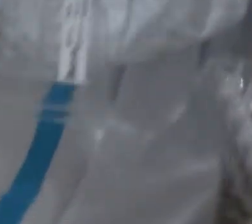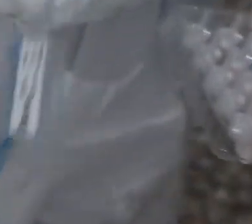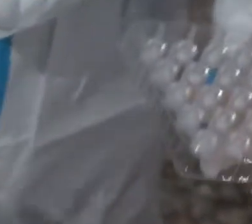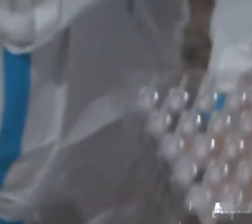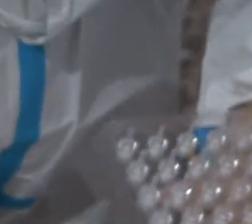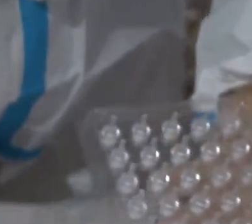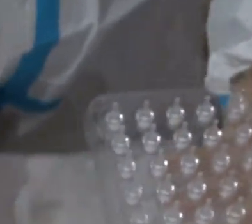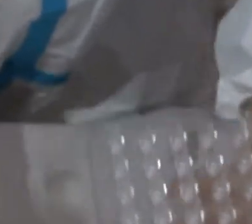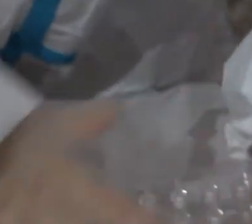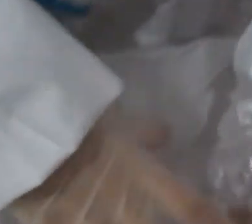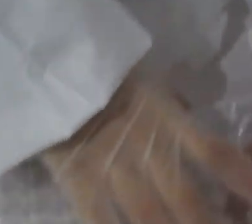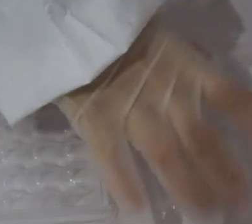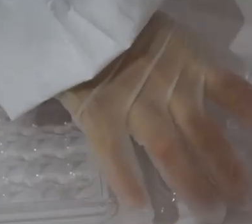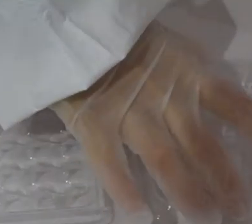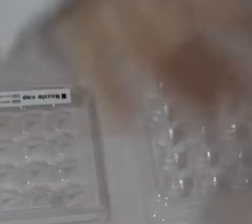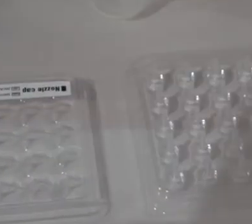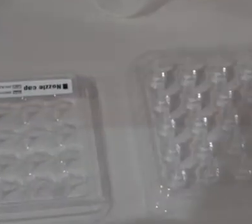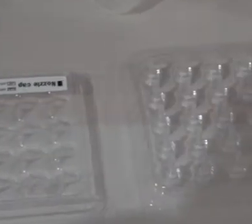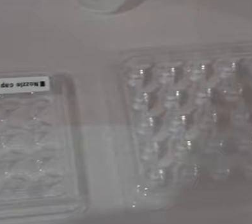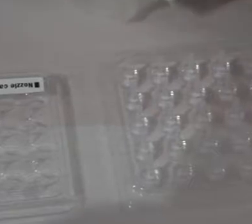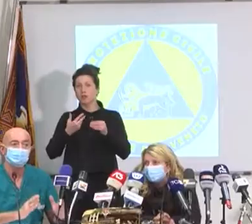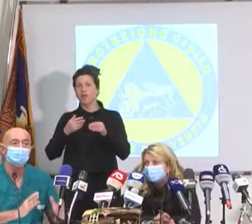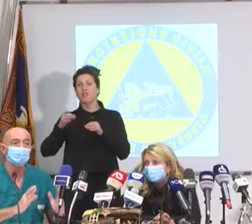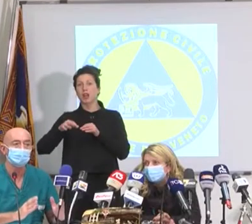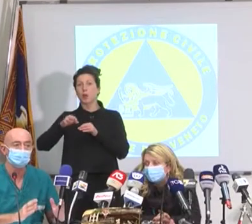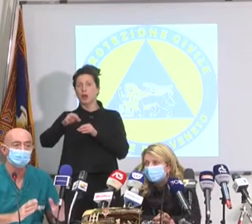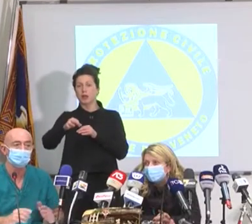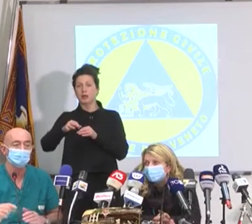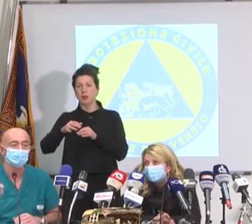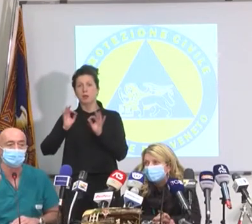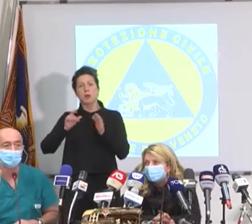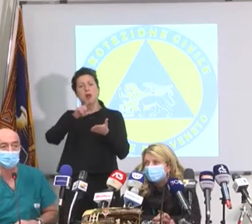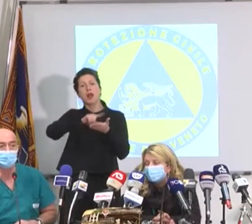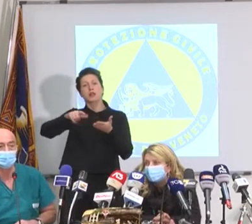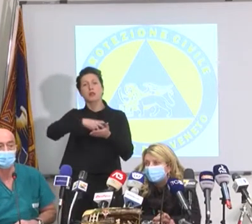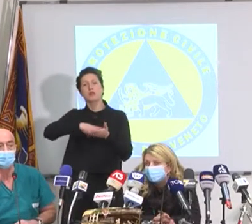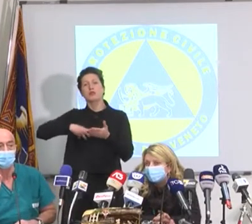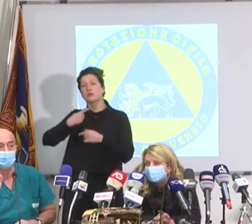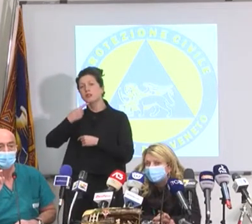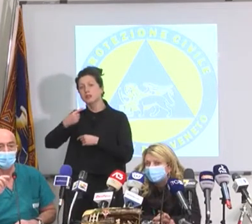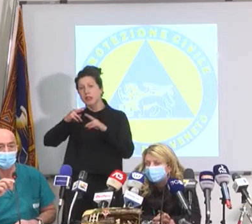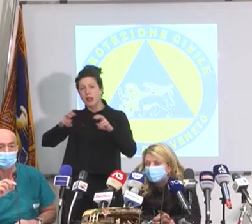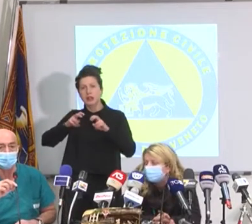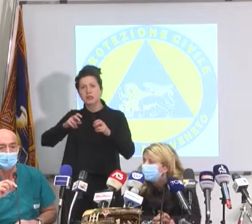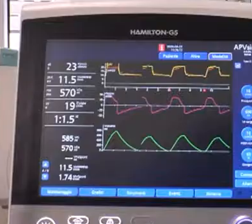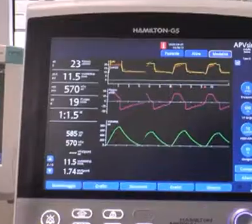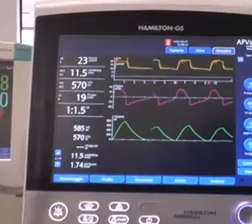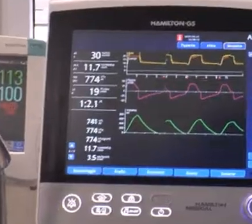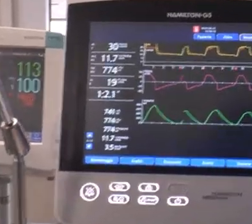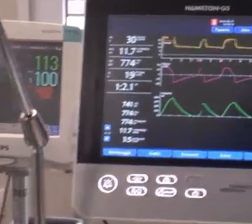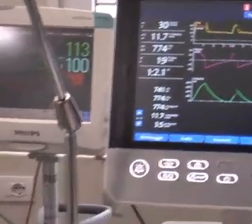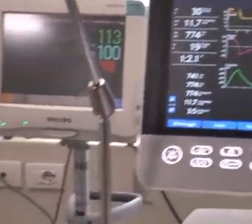letteratura dice meglio indagini più frequenti che andare a puntare sulla sensibilità del metodo